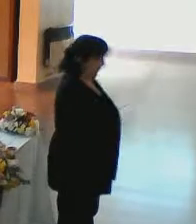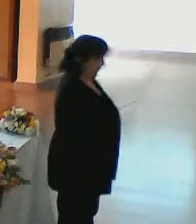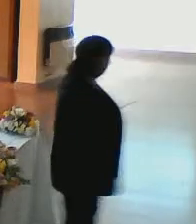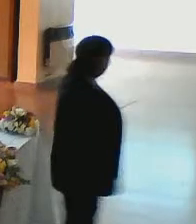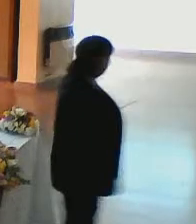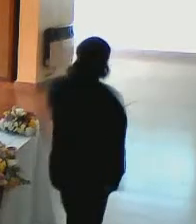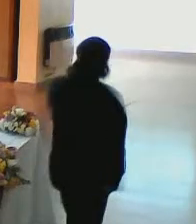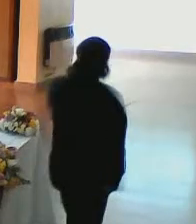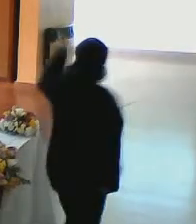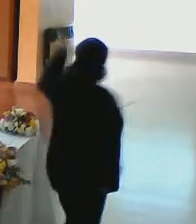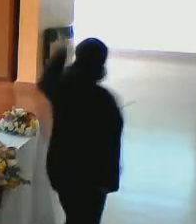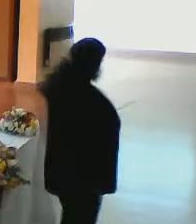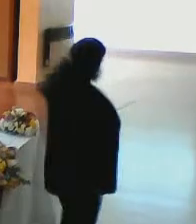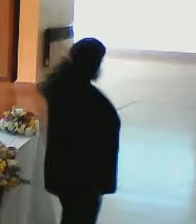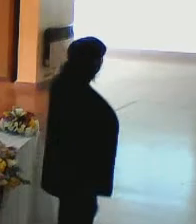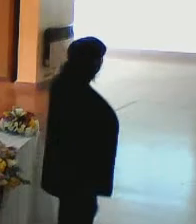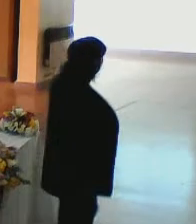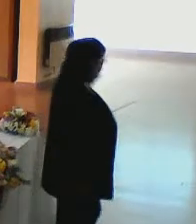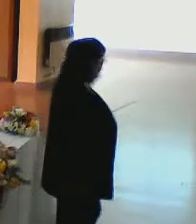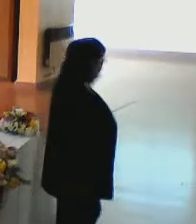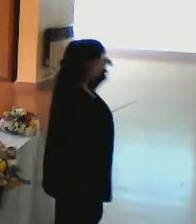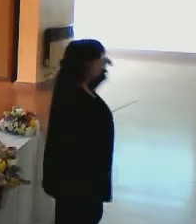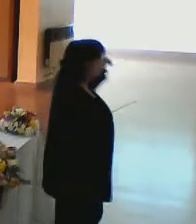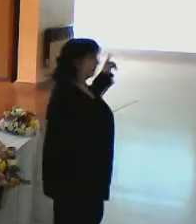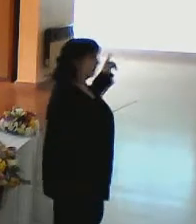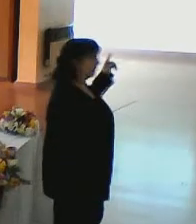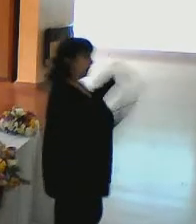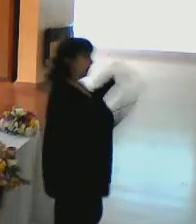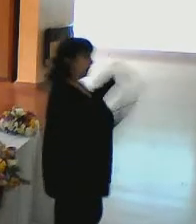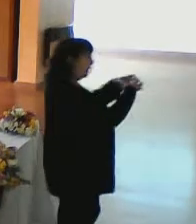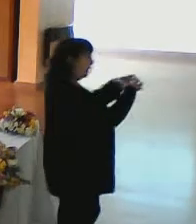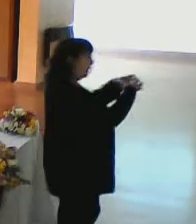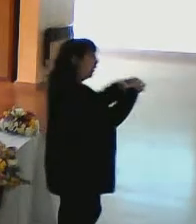Consolidar la existencia y funcionamiento del equipo.